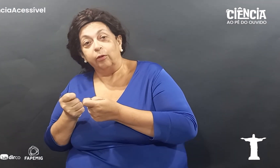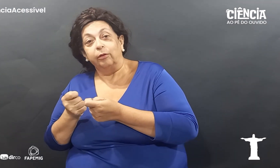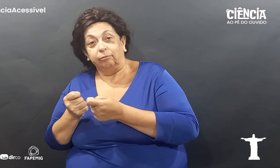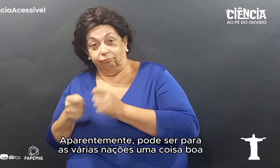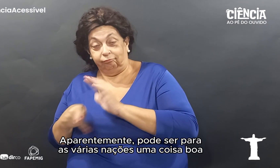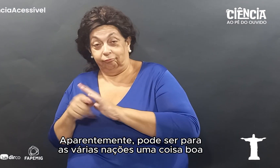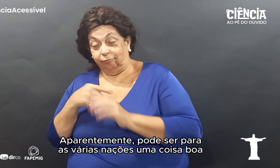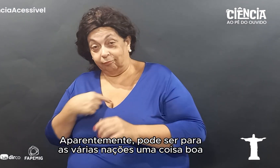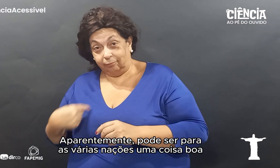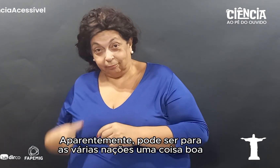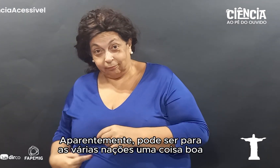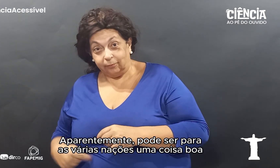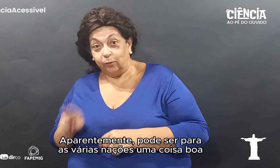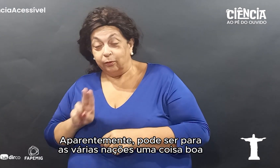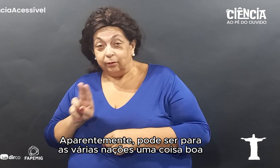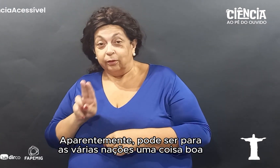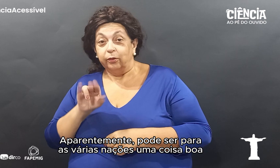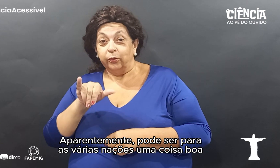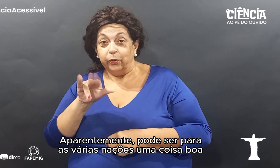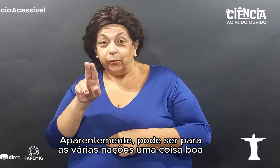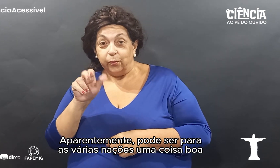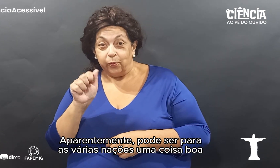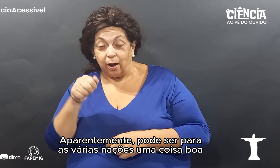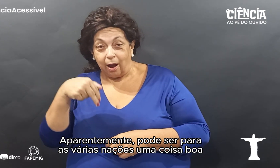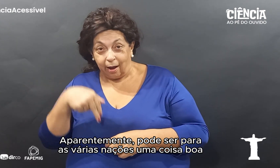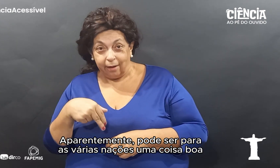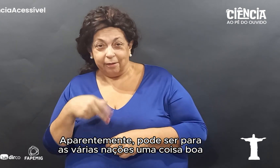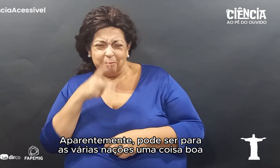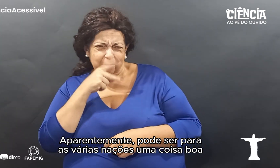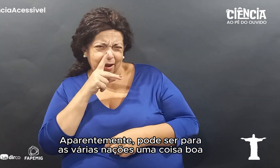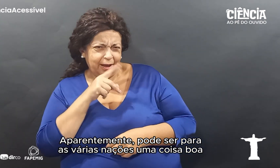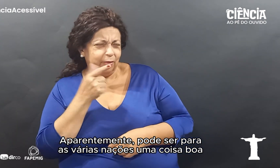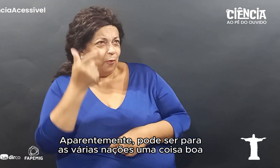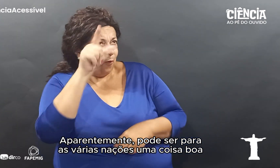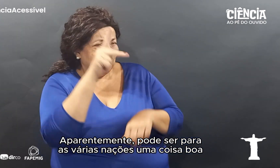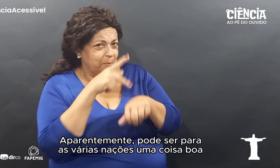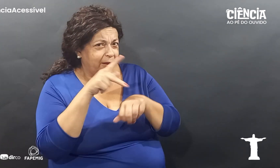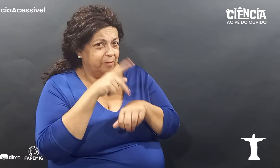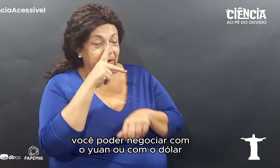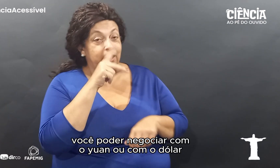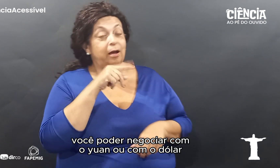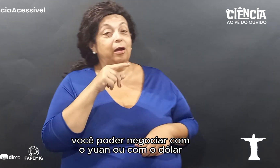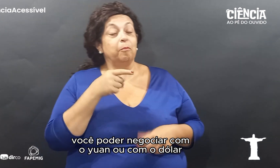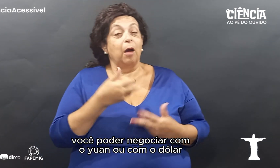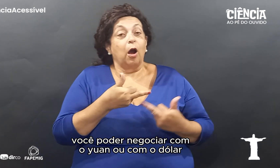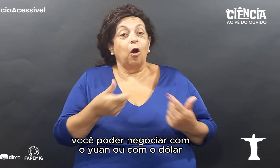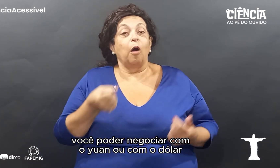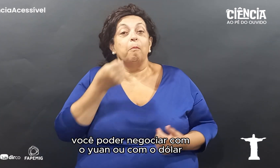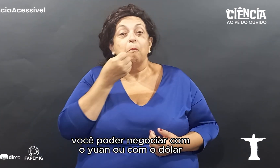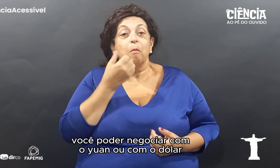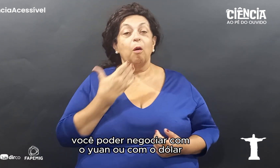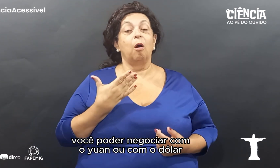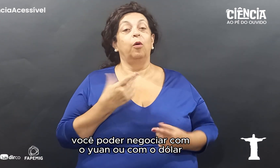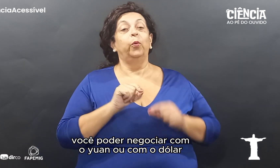yuan. Aparentemente, pode ser para as várias nações uma coisa boa você